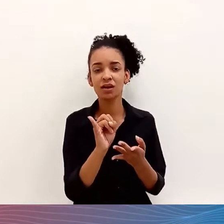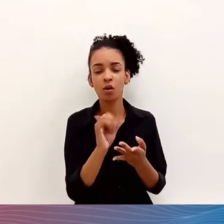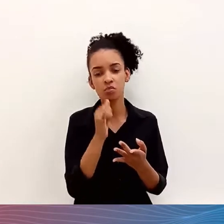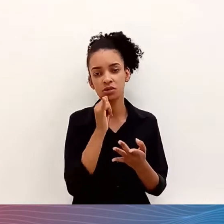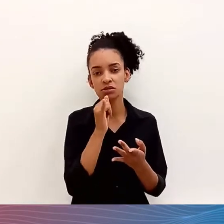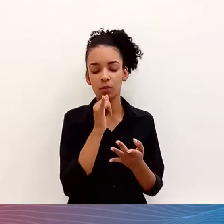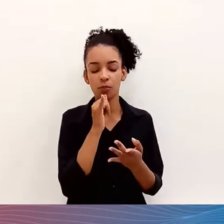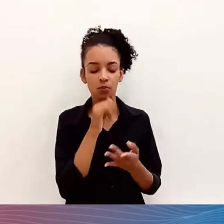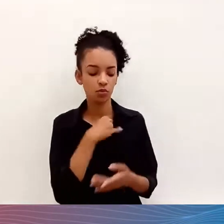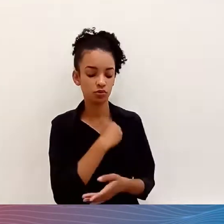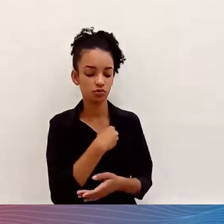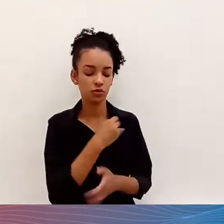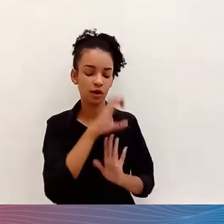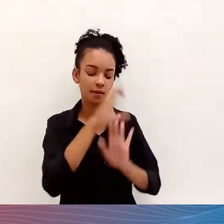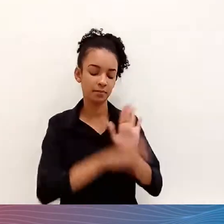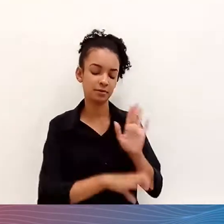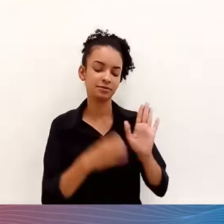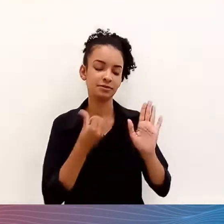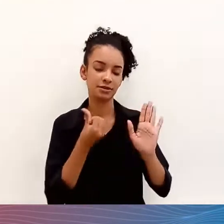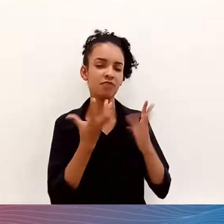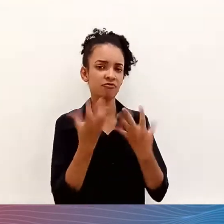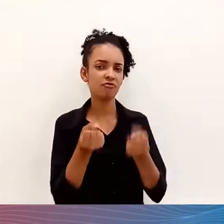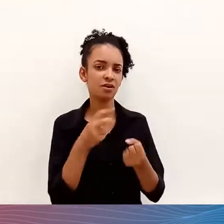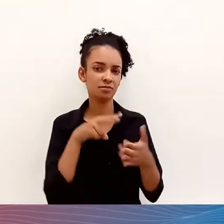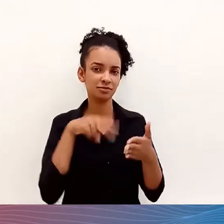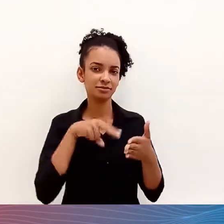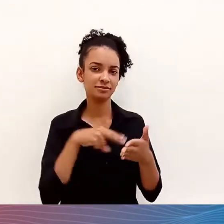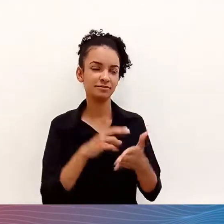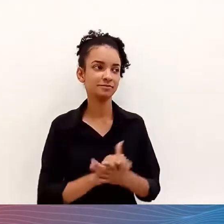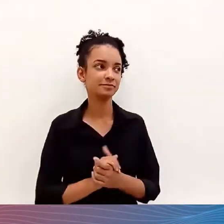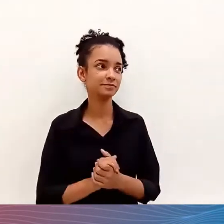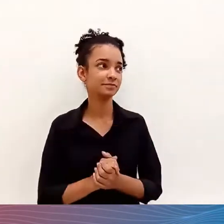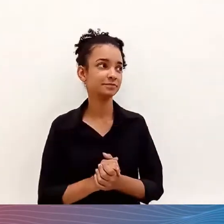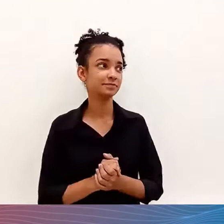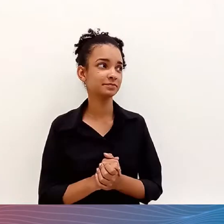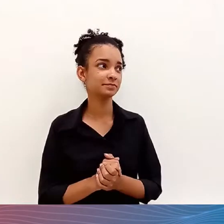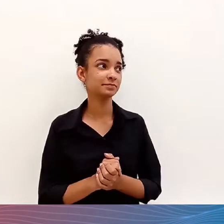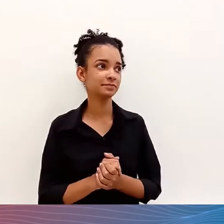Eu queria pular tudo isso, mas não vamos pular não.